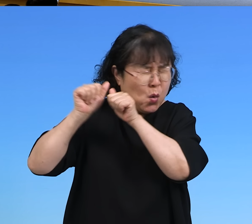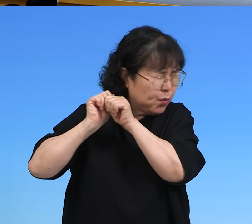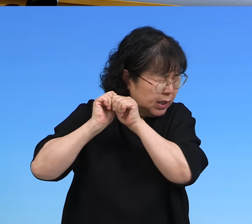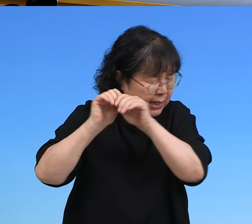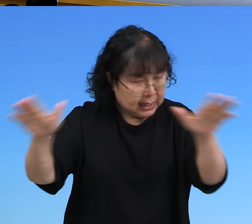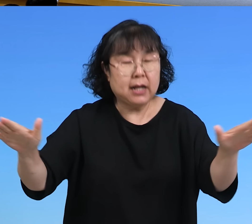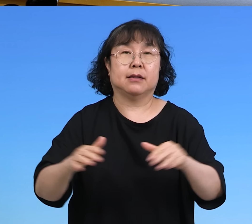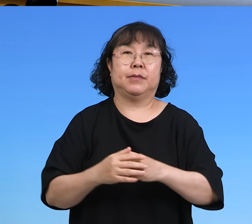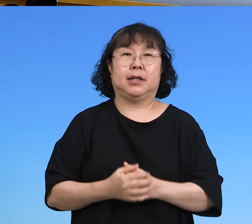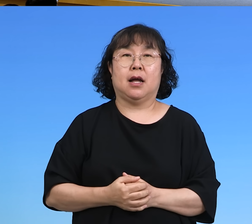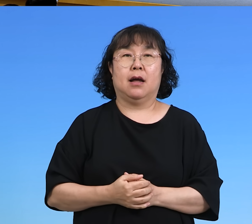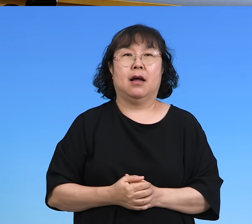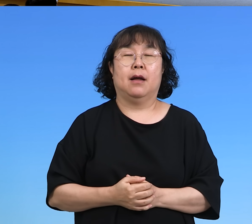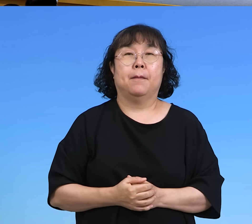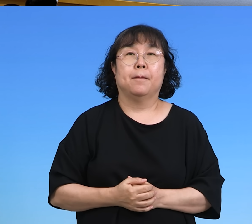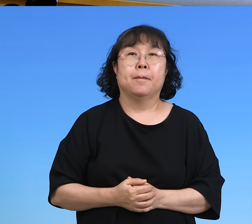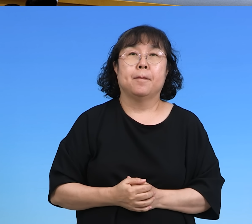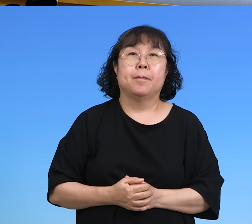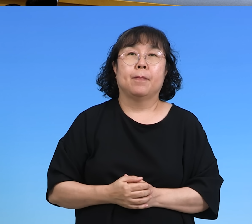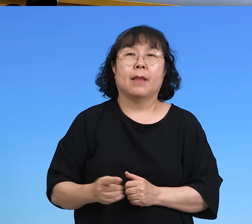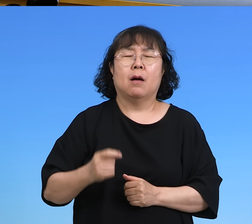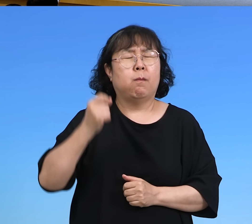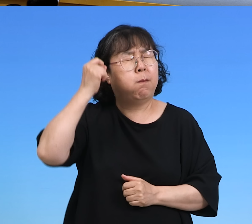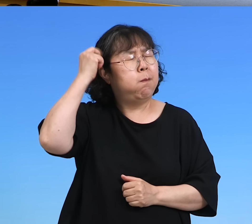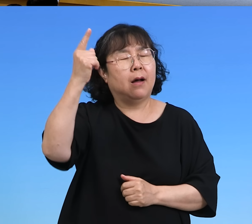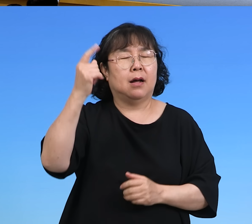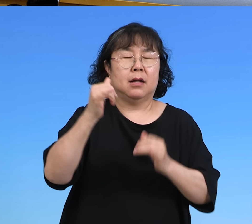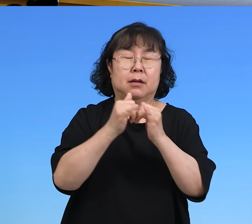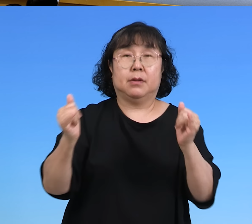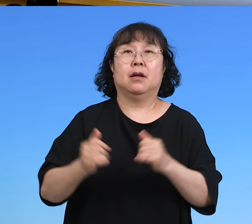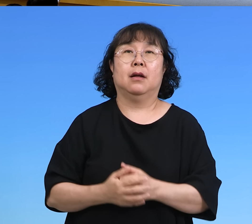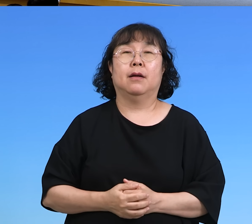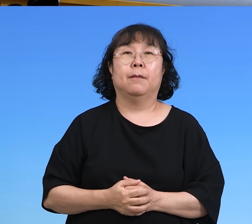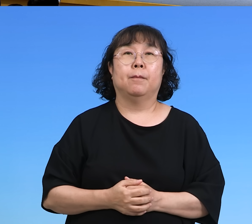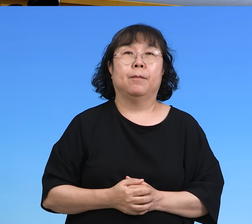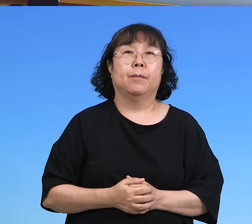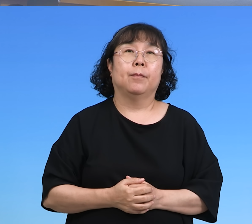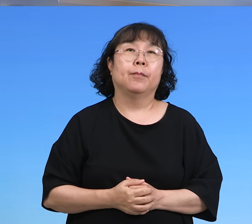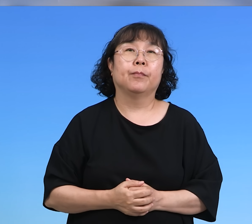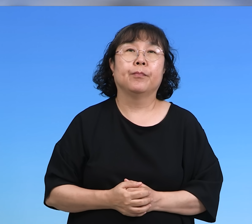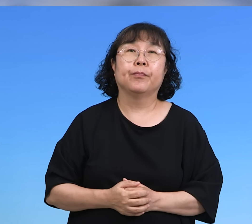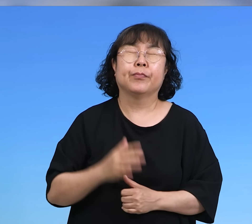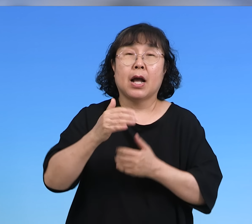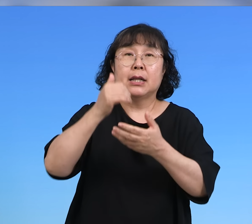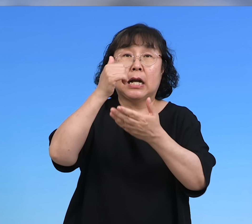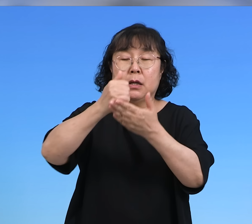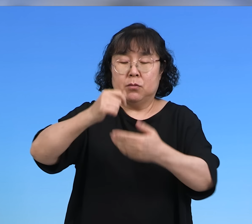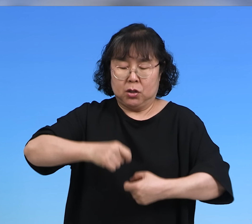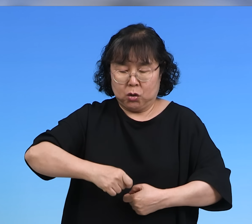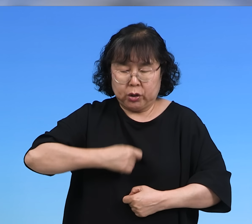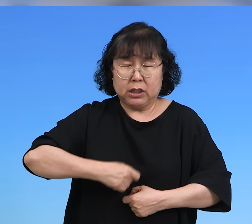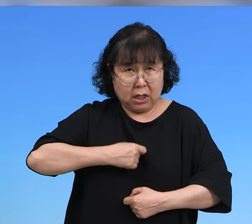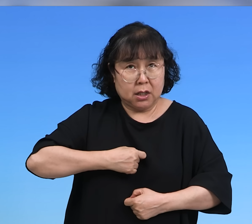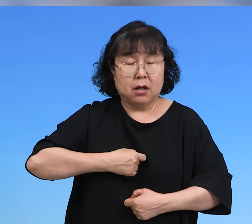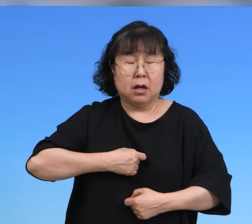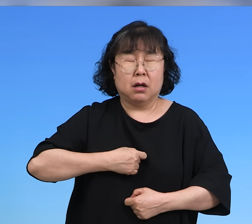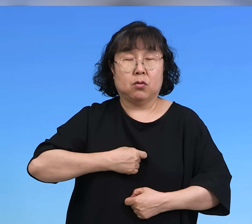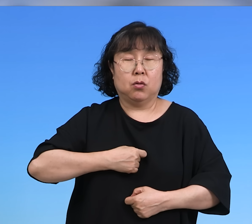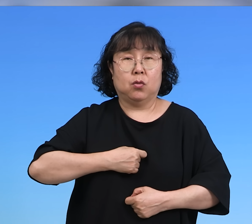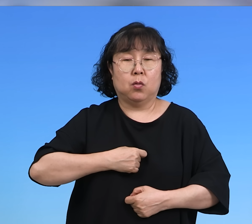멀리 이집트 땅에까지 퍼졌대요. 이 대단한 사람 아닙니까? 하나님은 정직하다고